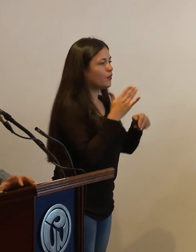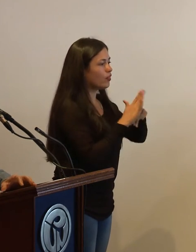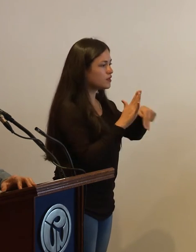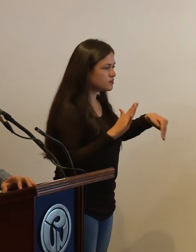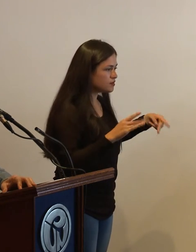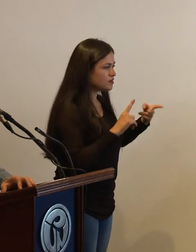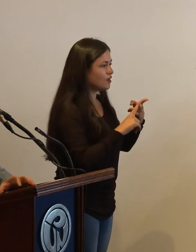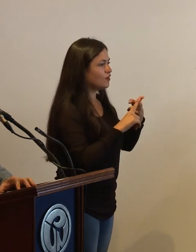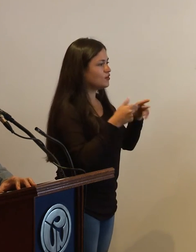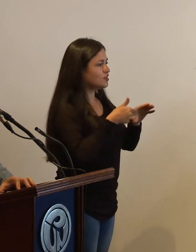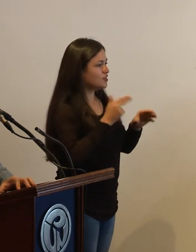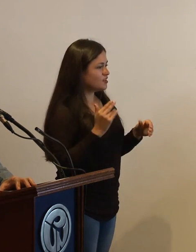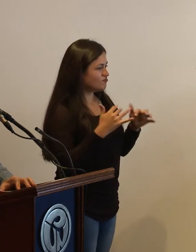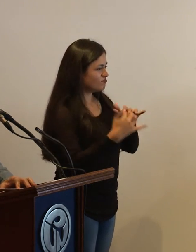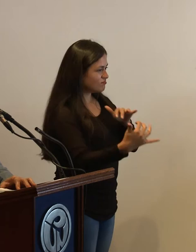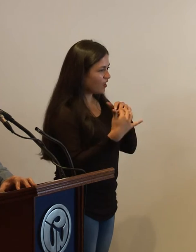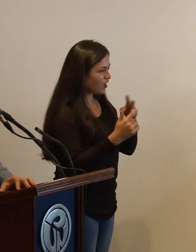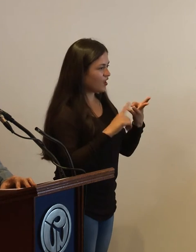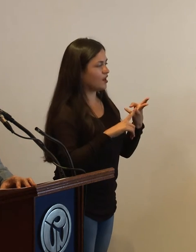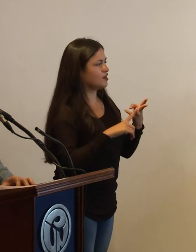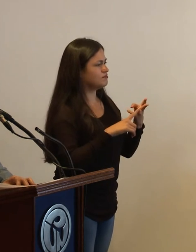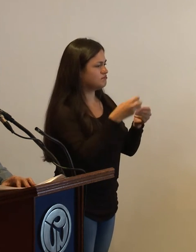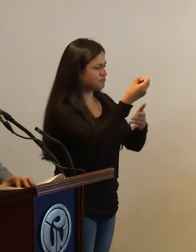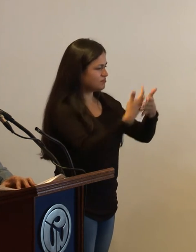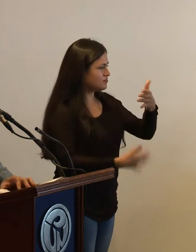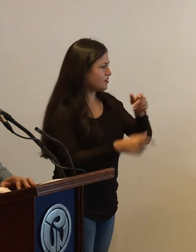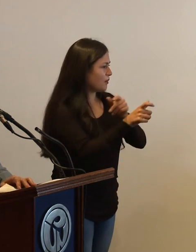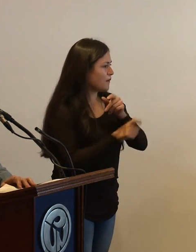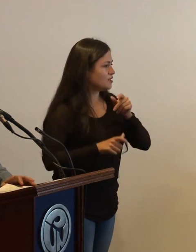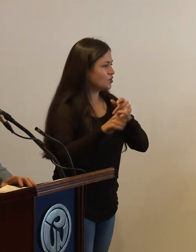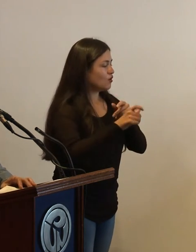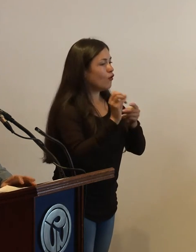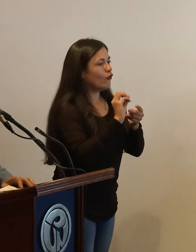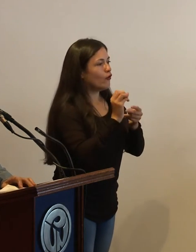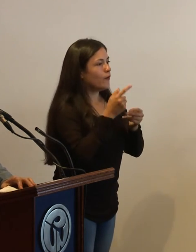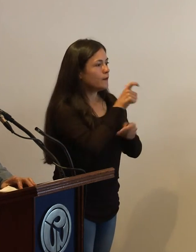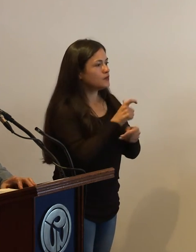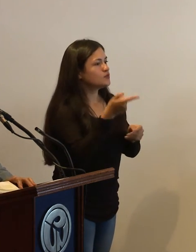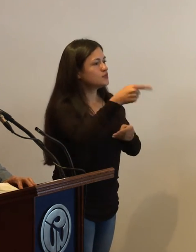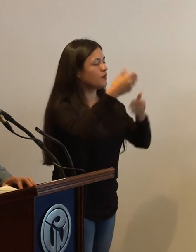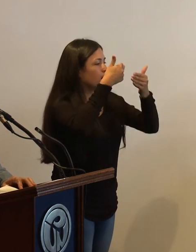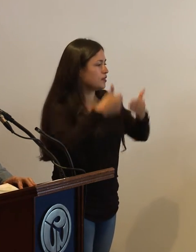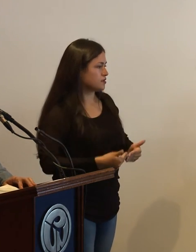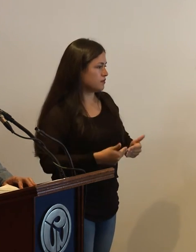mismos desmovilizados, como la población en situación de discapacidad,